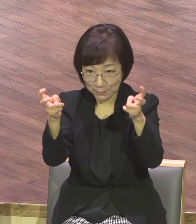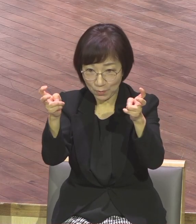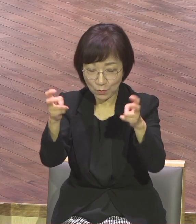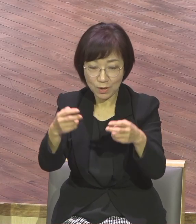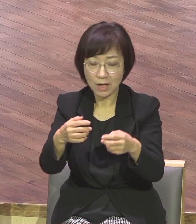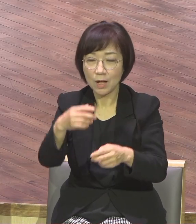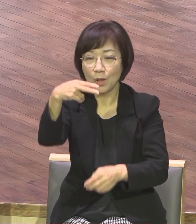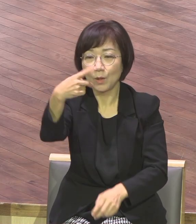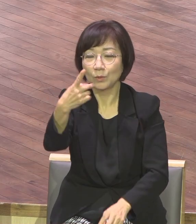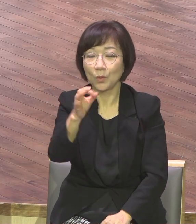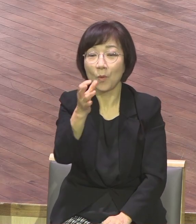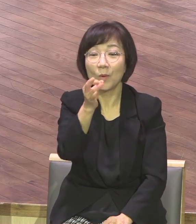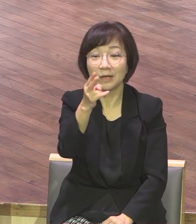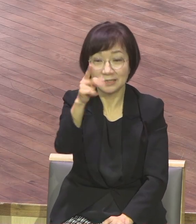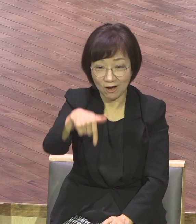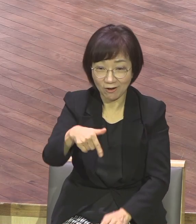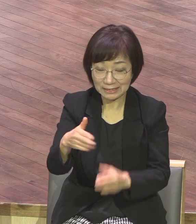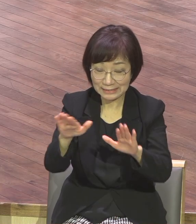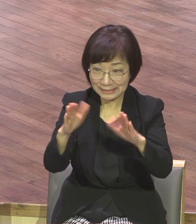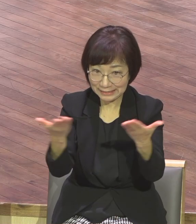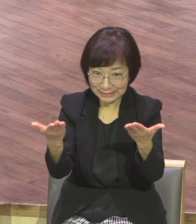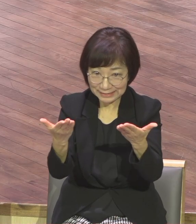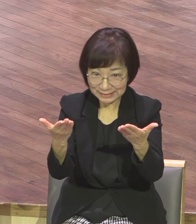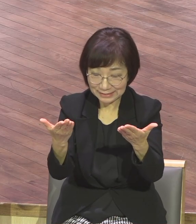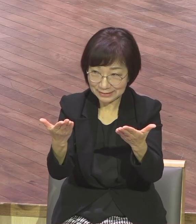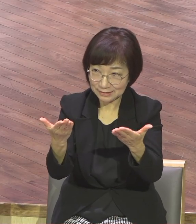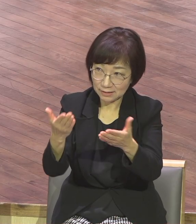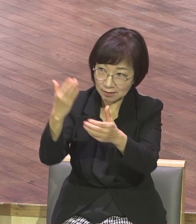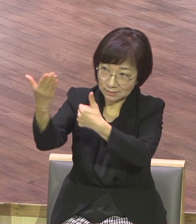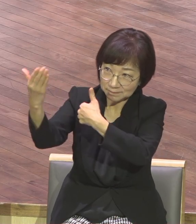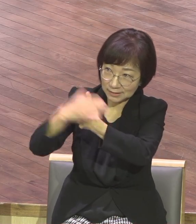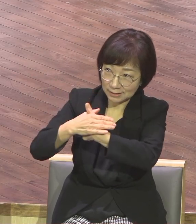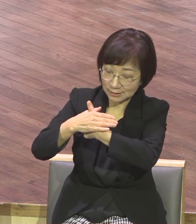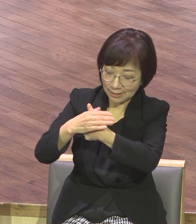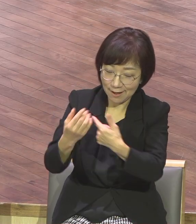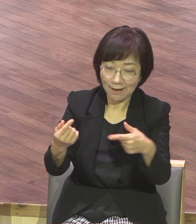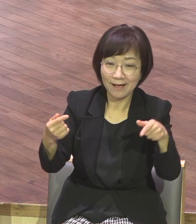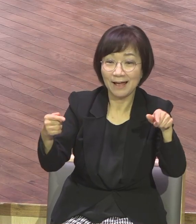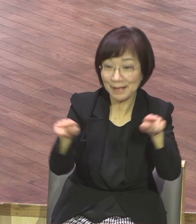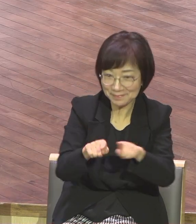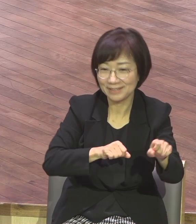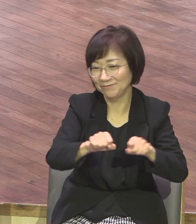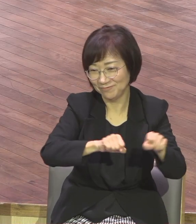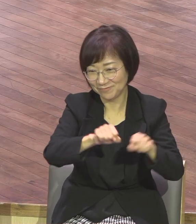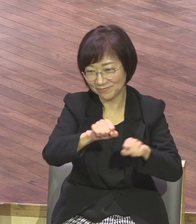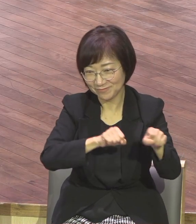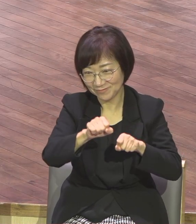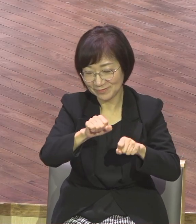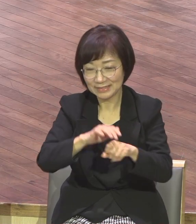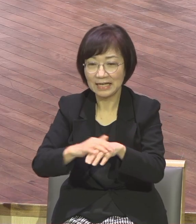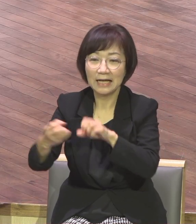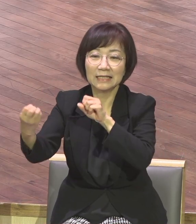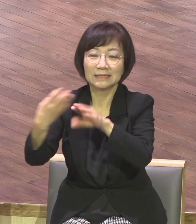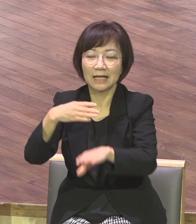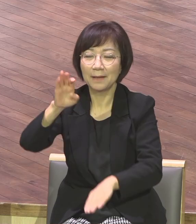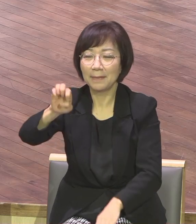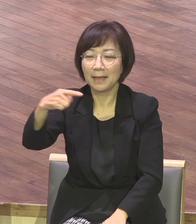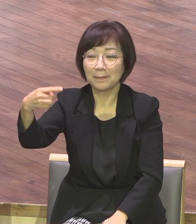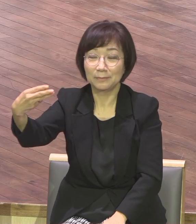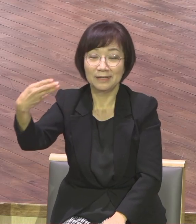응답의 플랫폼입니다. 하나님의 일을 하는 데 있어서 응답을 체험할 때 가장 중요한 것이